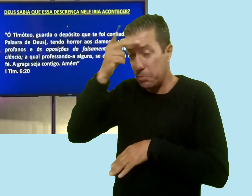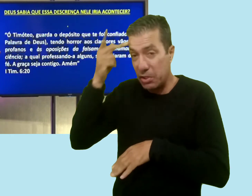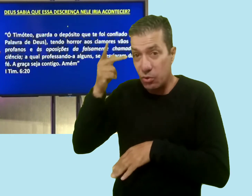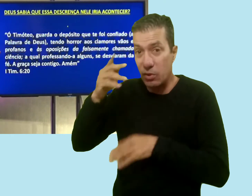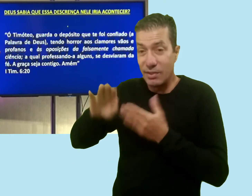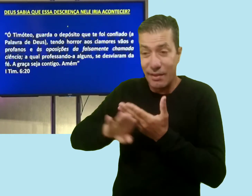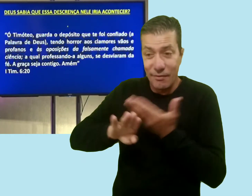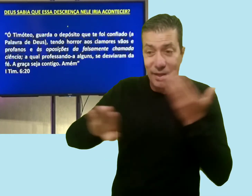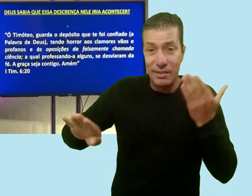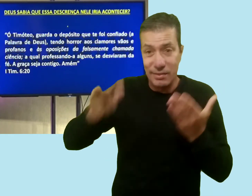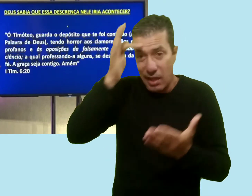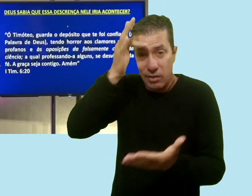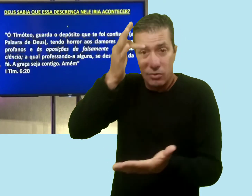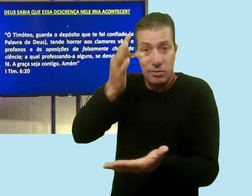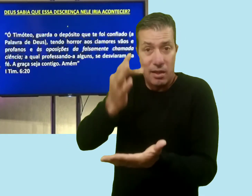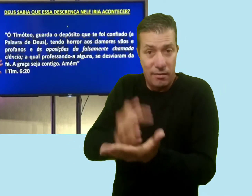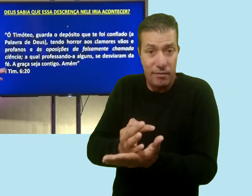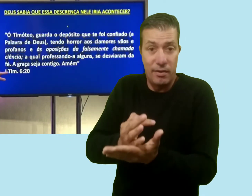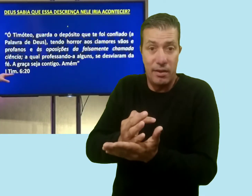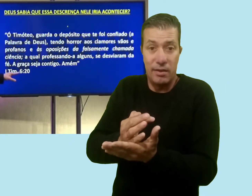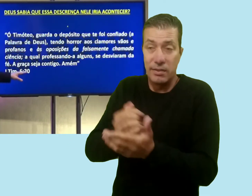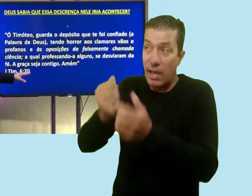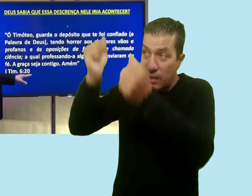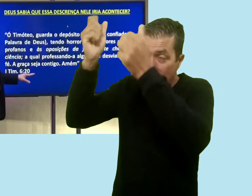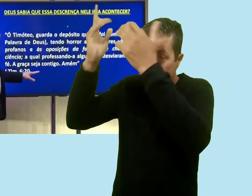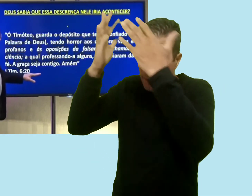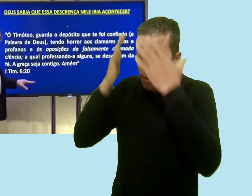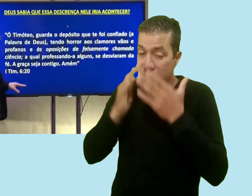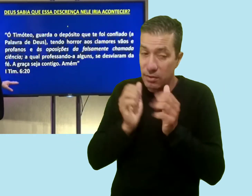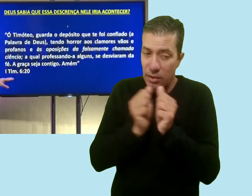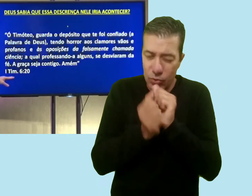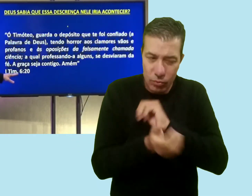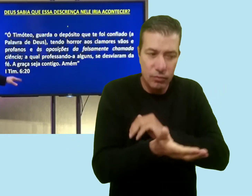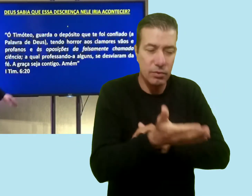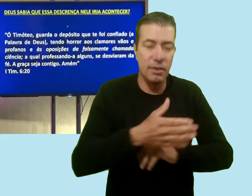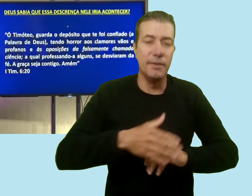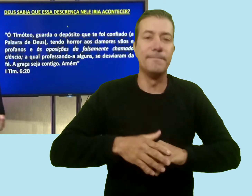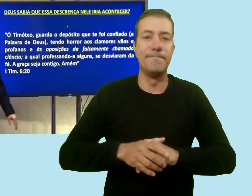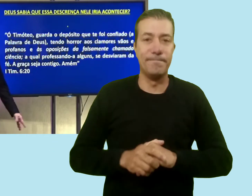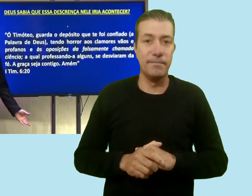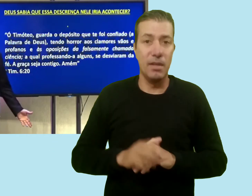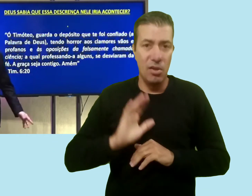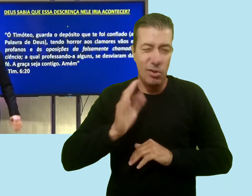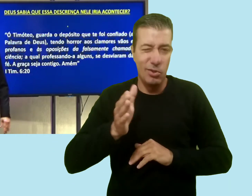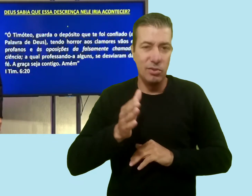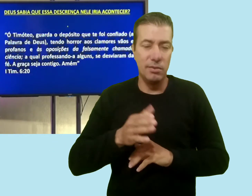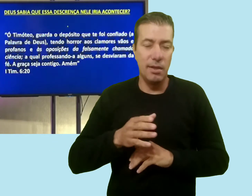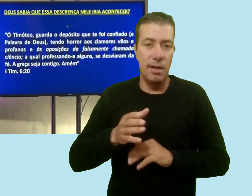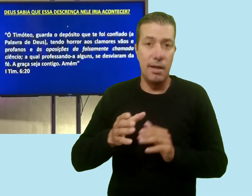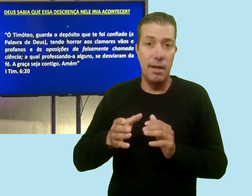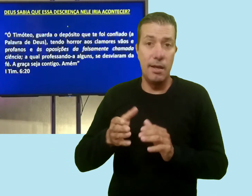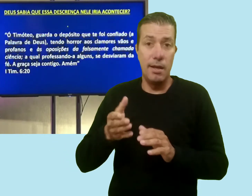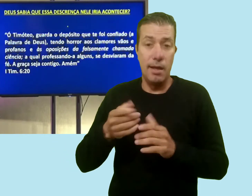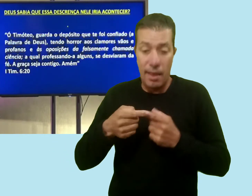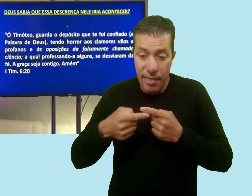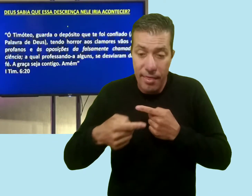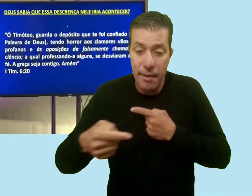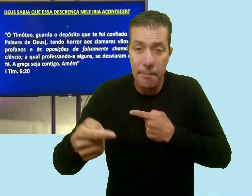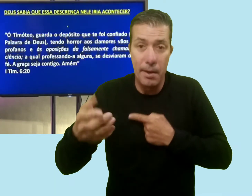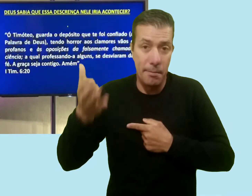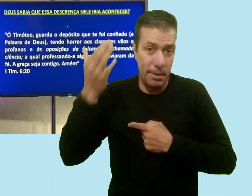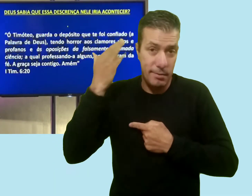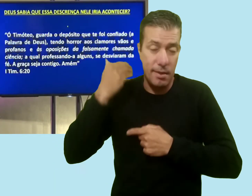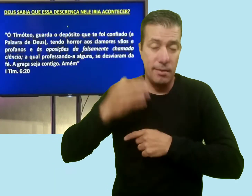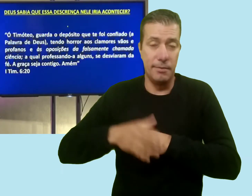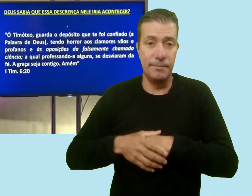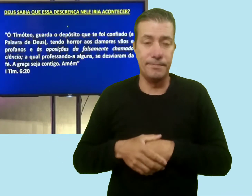professando-a, alguns se desviaram da fé. A graça seja contigo, 1 Timóteo 6,20, ok? Você já tinha visto isso aí a semana